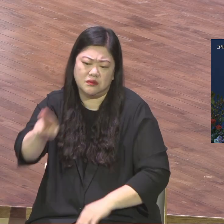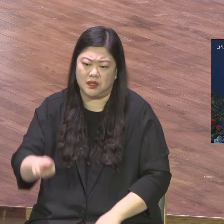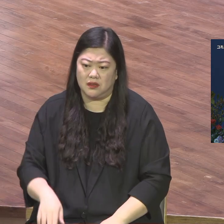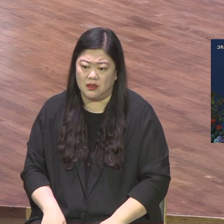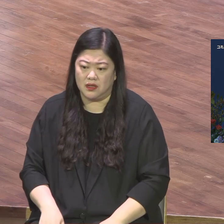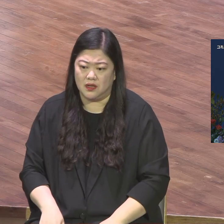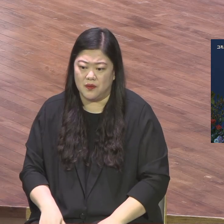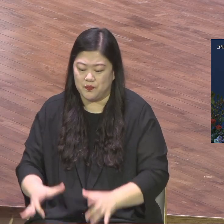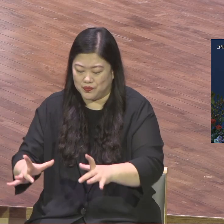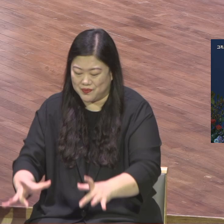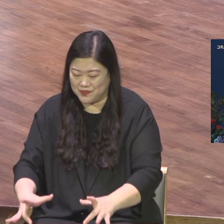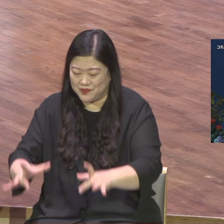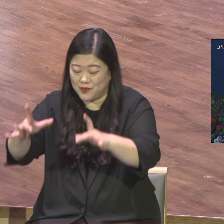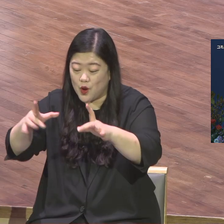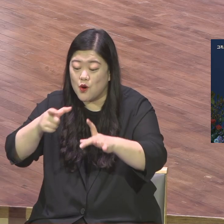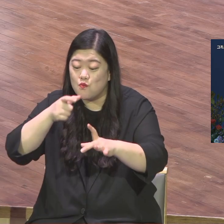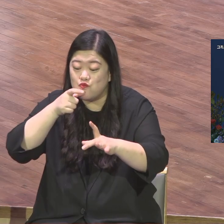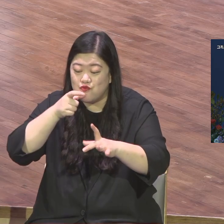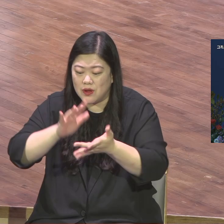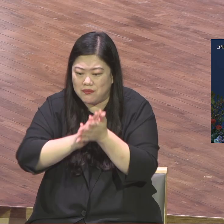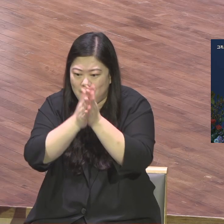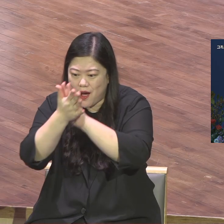서로 찌르고 있다.